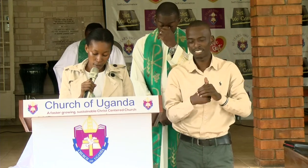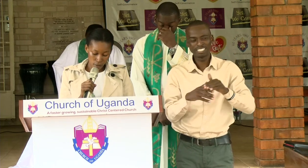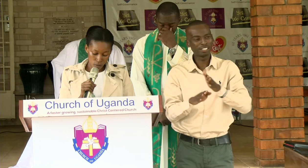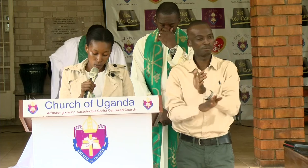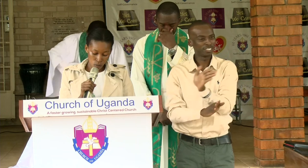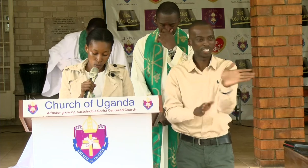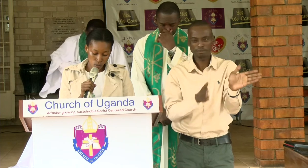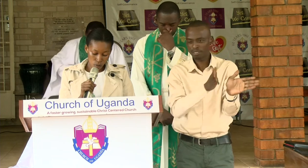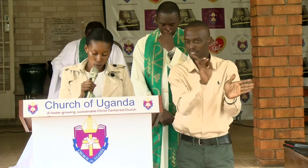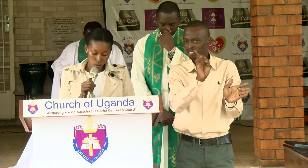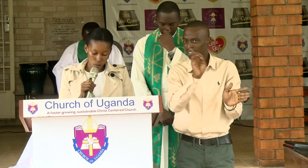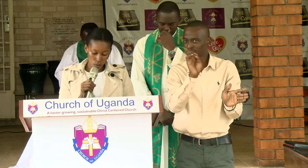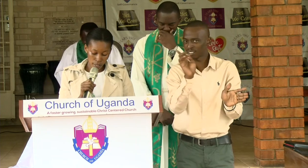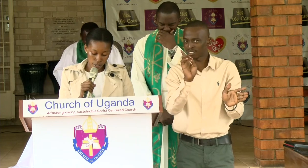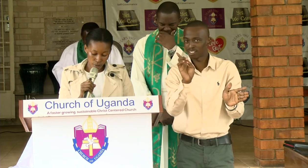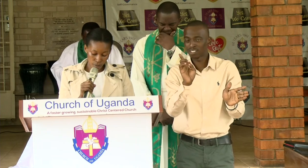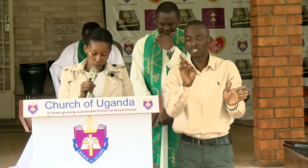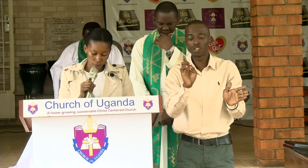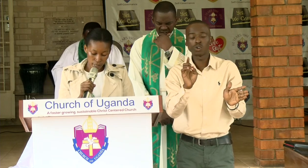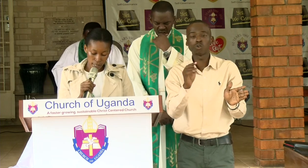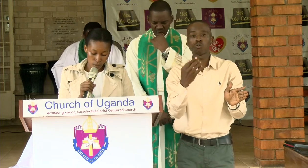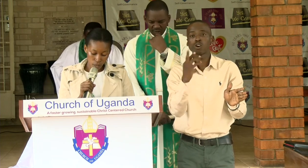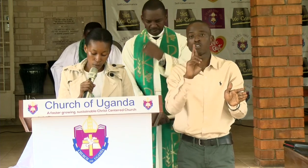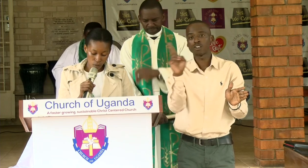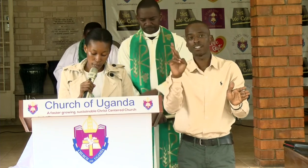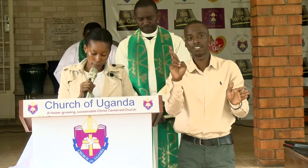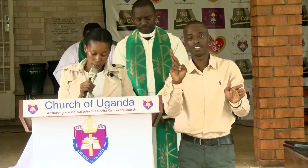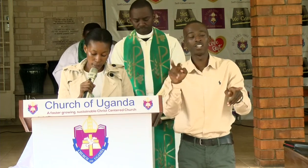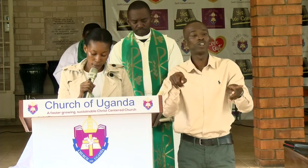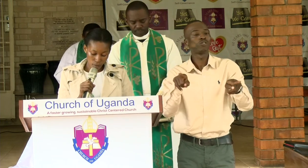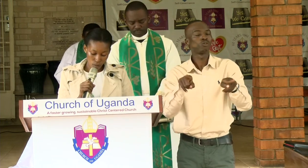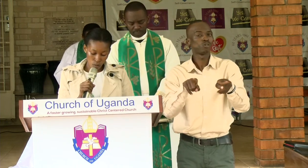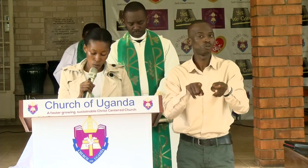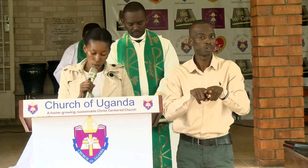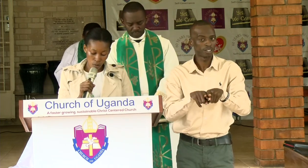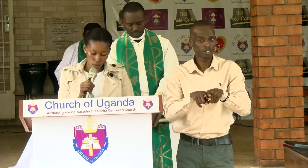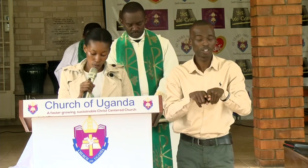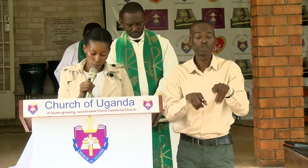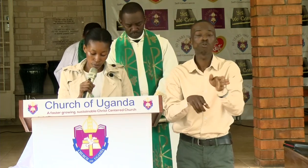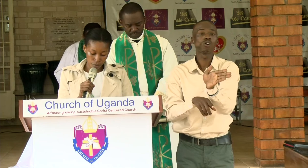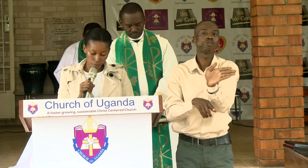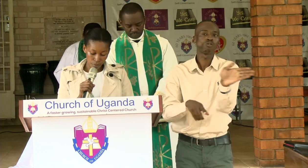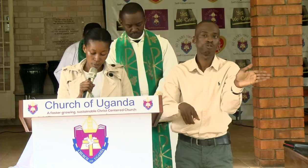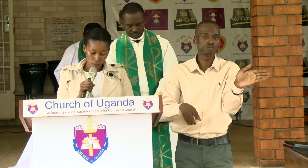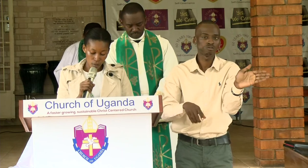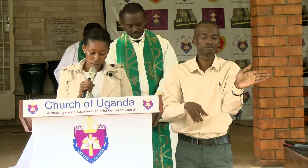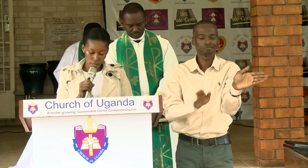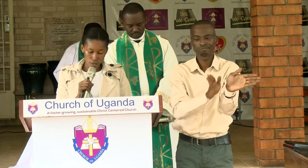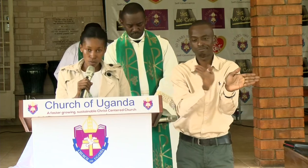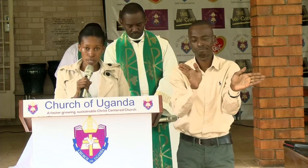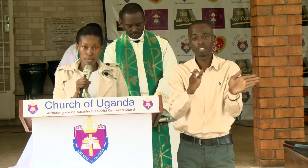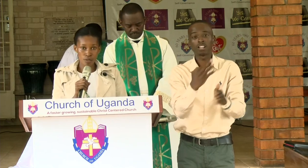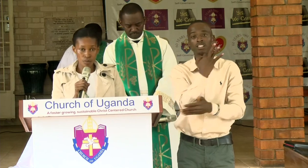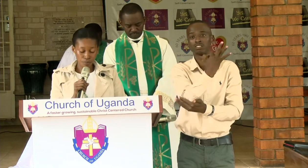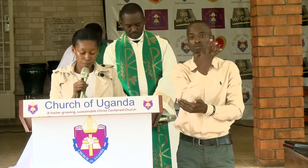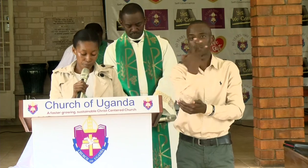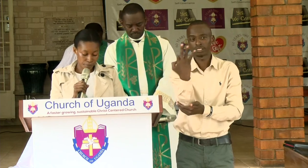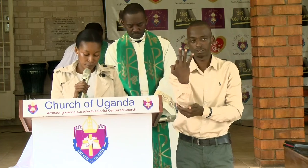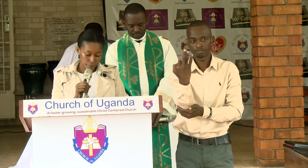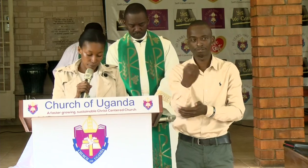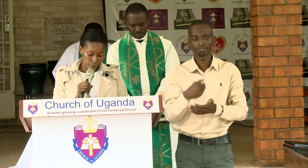Temukyamiranga ku mukono ogwa ddyo newankubadde ku gwa kkono. Olwasatu mu